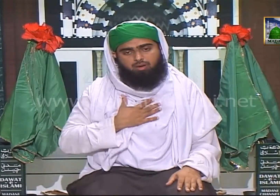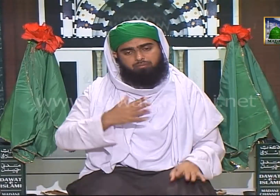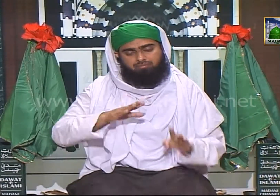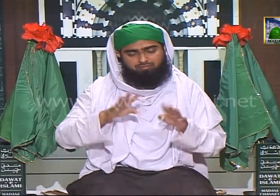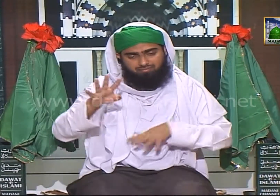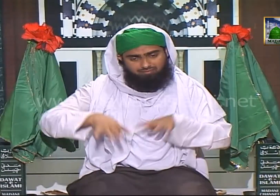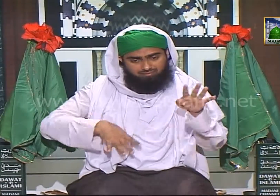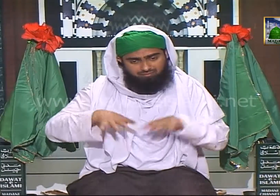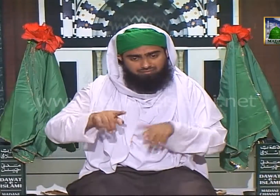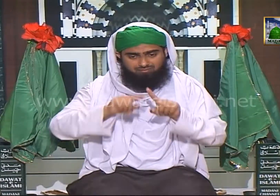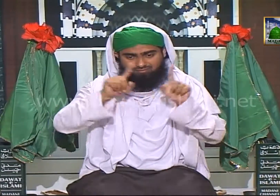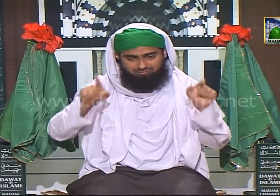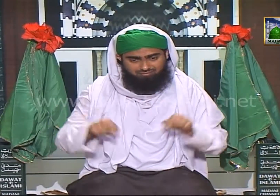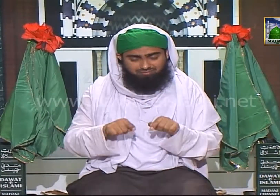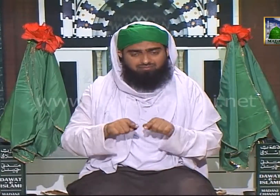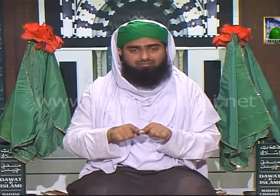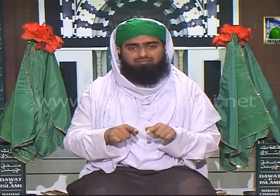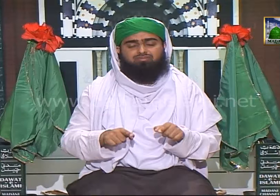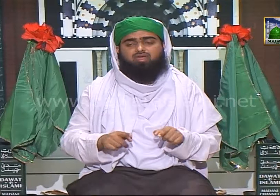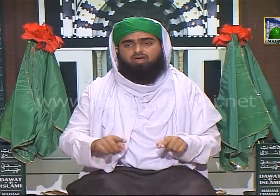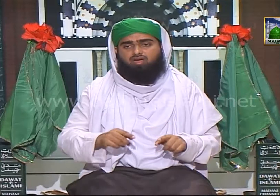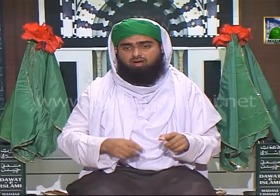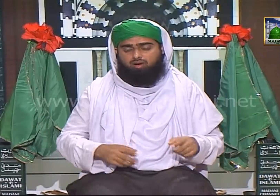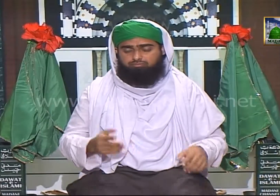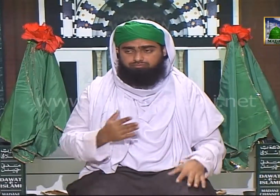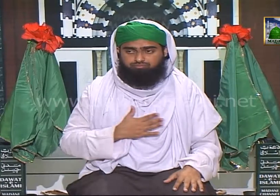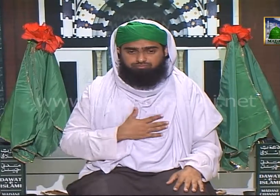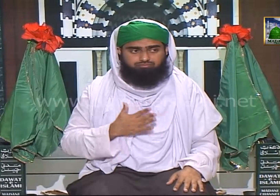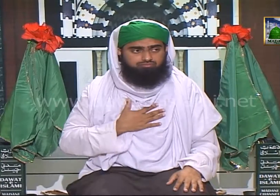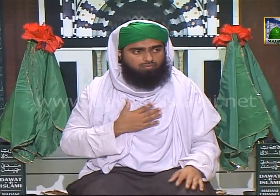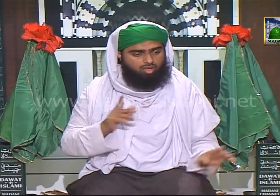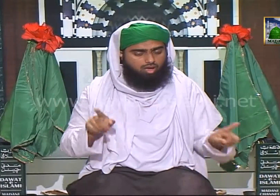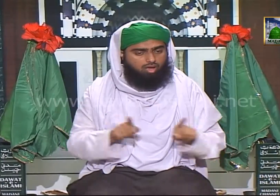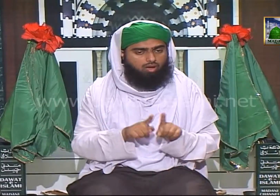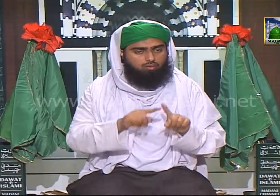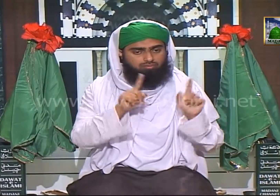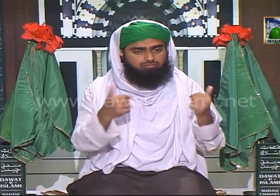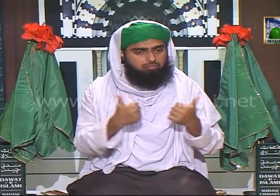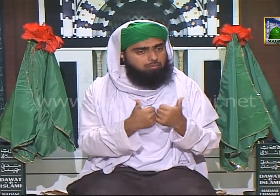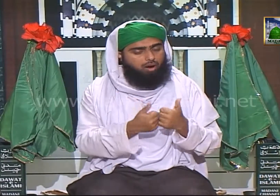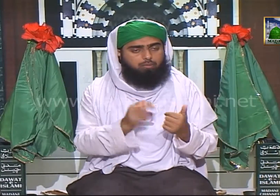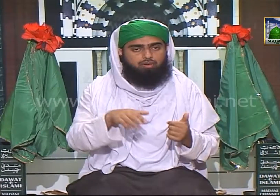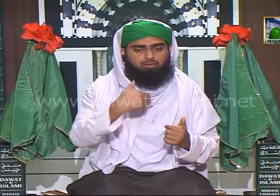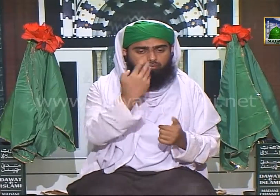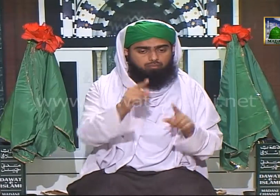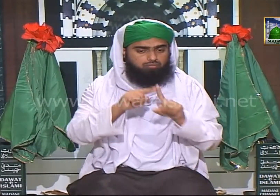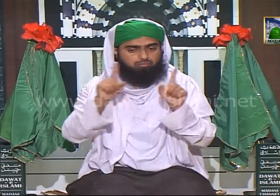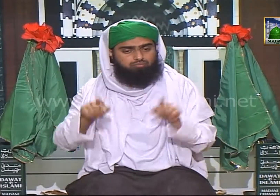میں، دوسرے نے کریانے کی دکان کھول دی. اب آپ نے آستینیں چڑھا دی، آپ لڑائی نہیں کریں گے، لیکن اب آپ نے آستینیں چڑھائی،